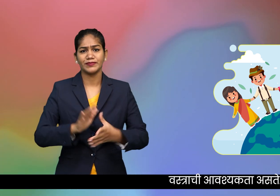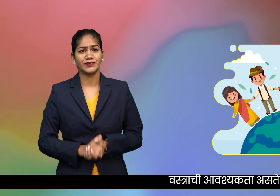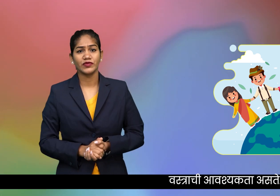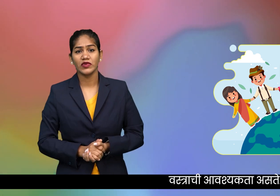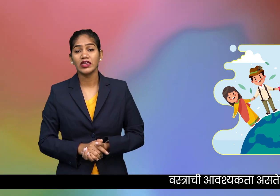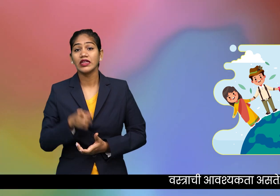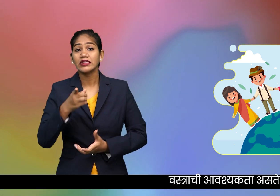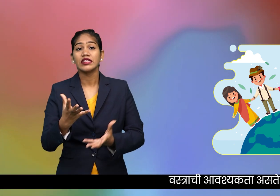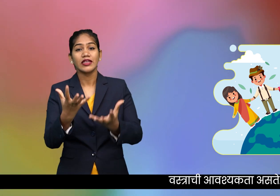वस्त्राची आवश्यकता असते.